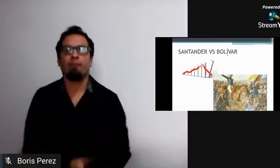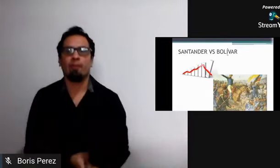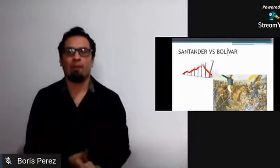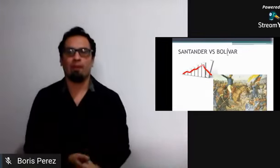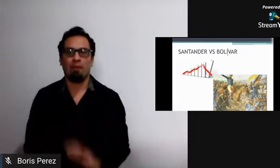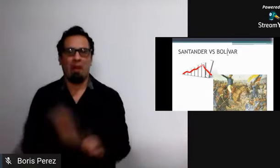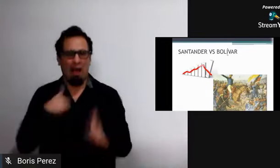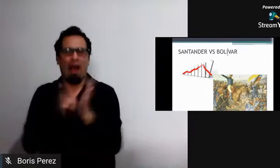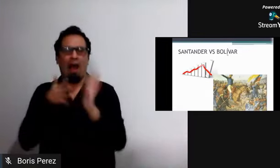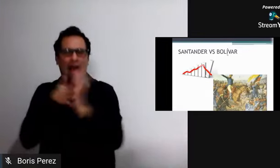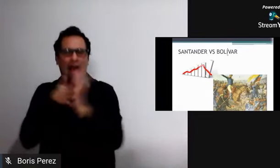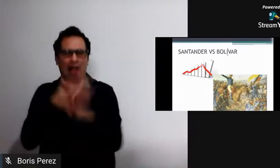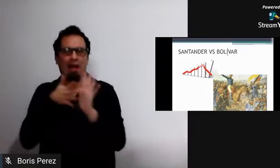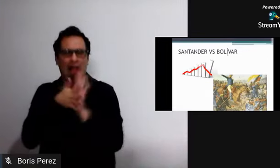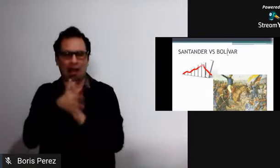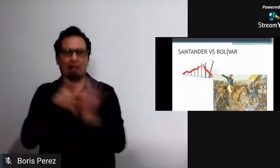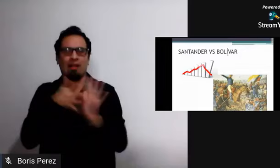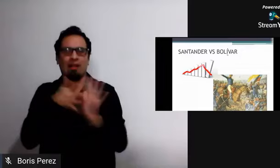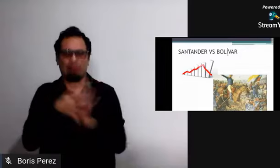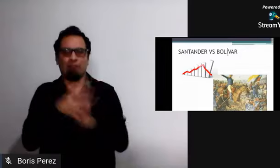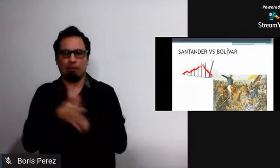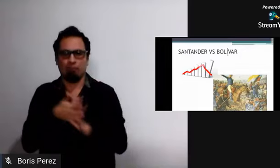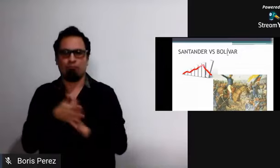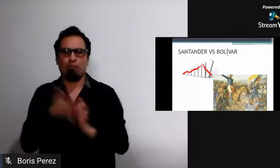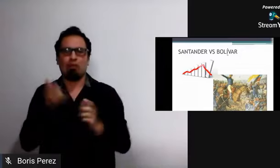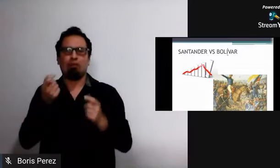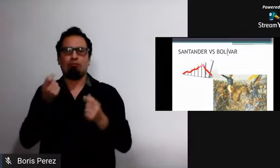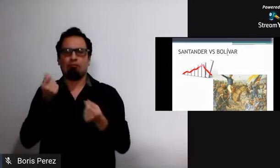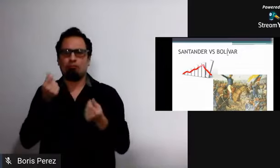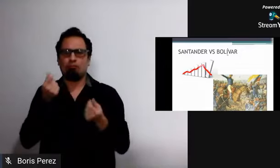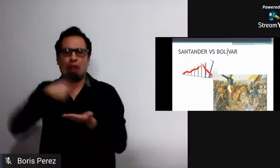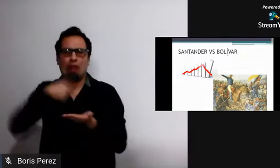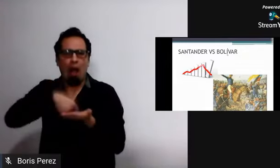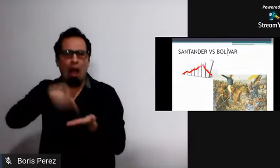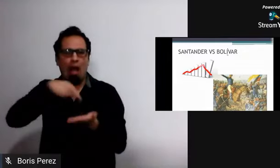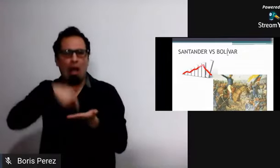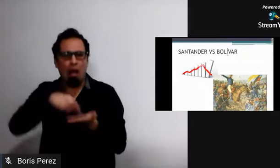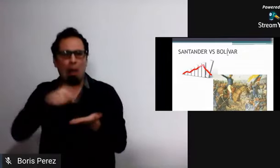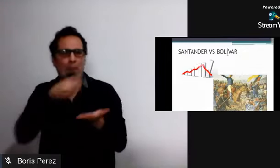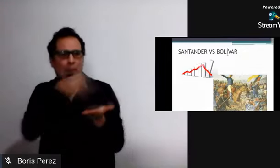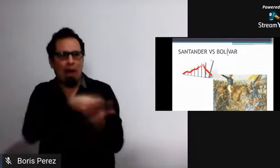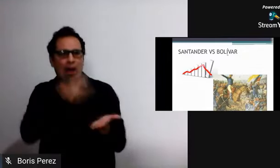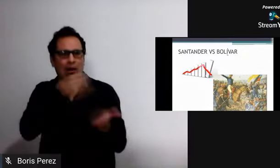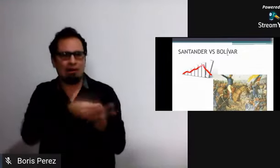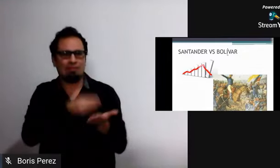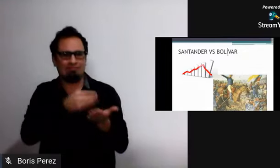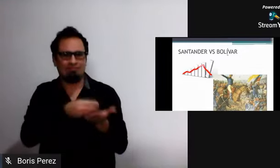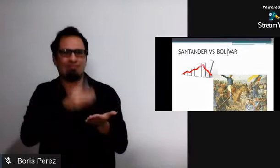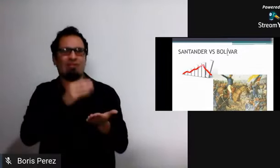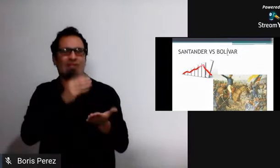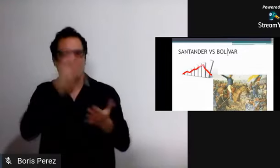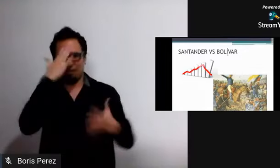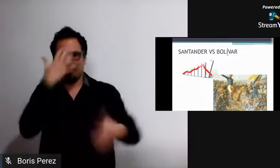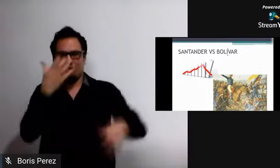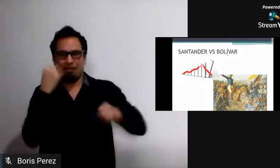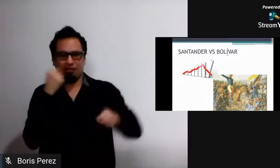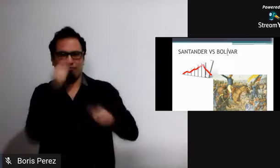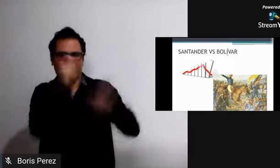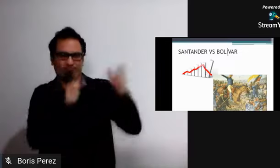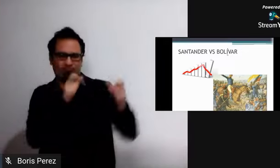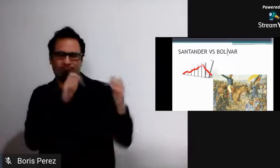poder ingresar en vivo para hacer las preguntas. Bueno, como les estaba comentando anteriormente, en ese momento